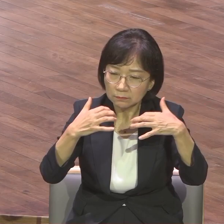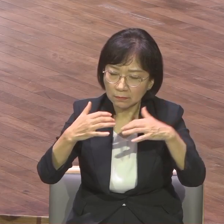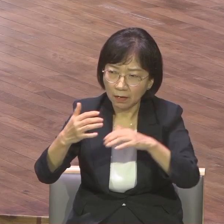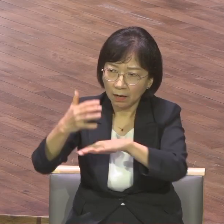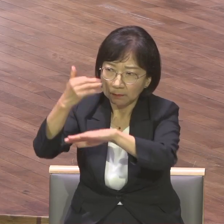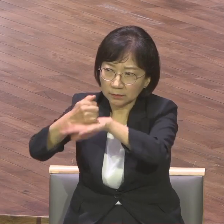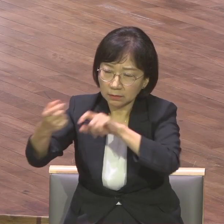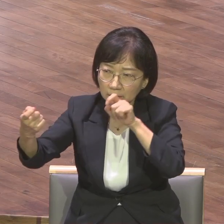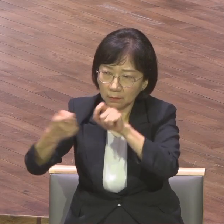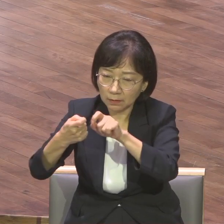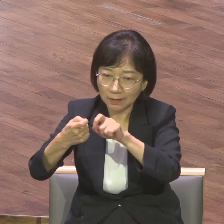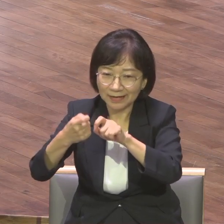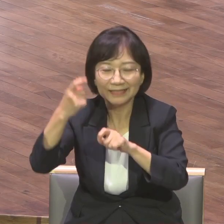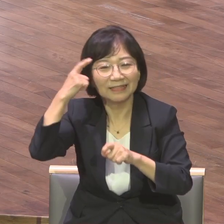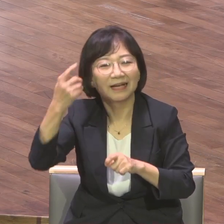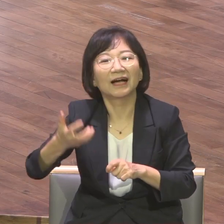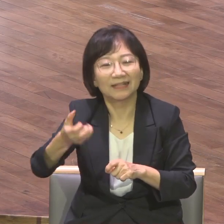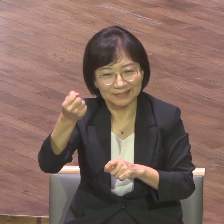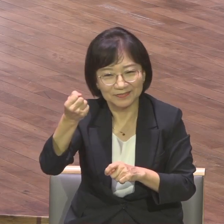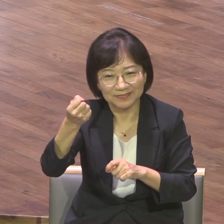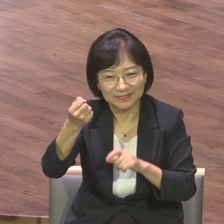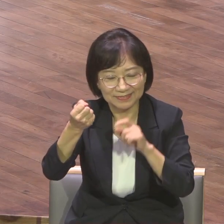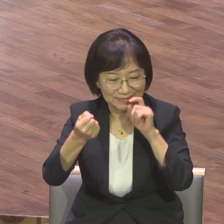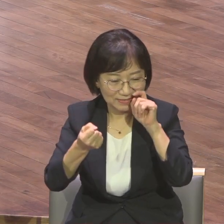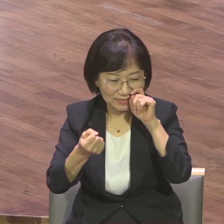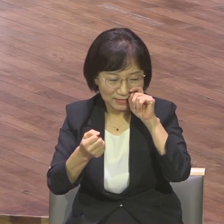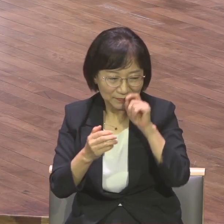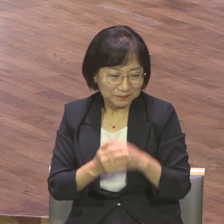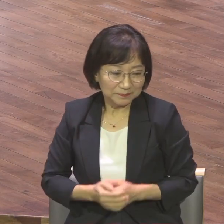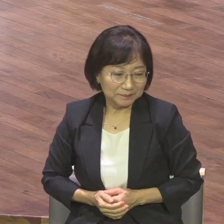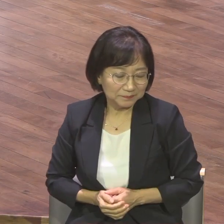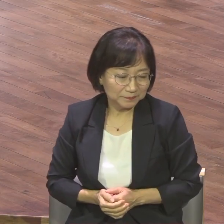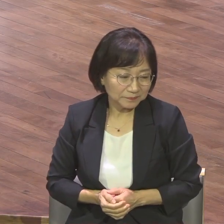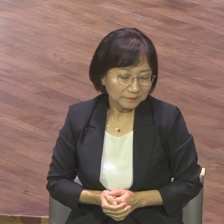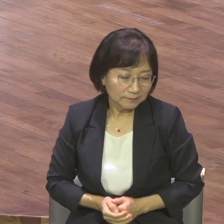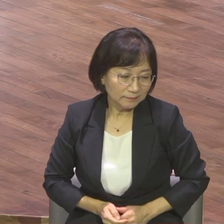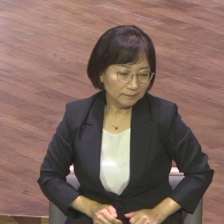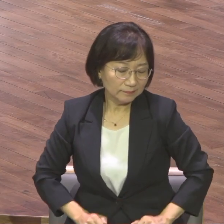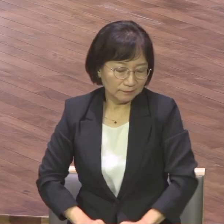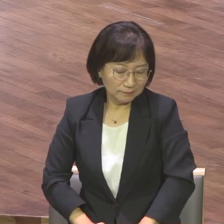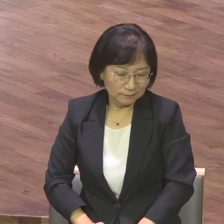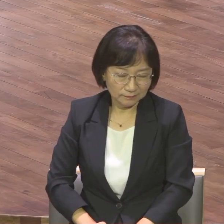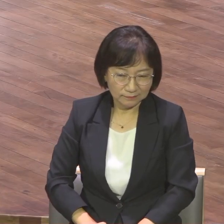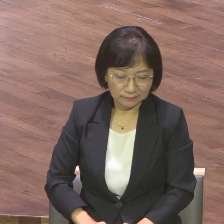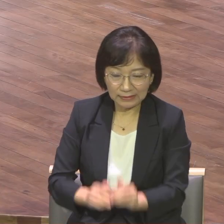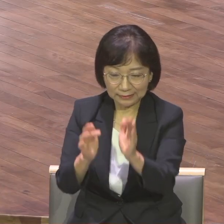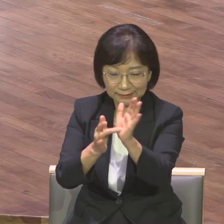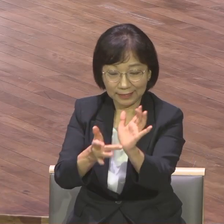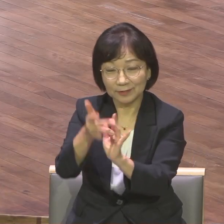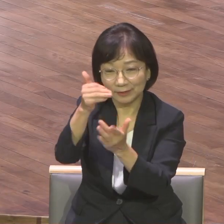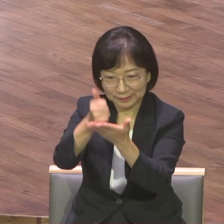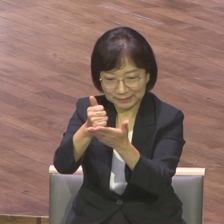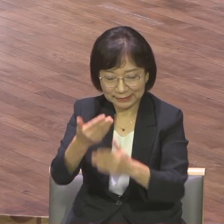예수님은 본문 말씀 이전에 마지막 때가 되면 나타나는 다양한 징조들에 대해서 제자들에게 설명을 해주고